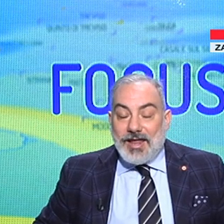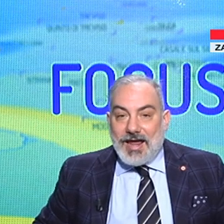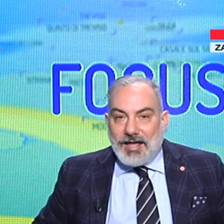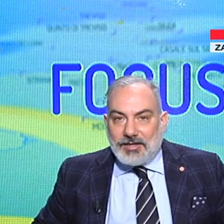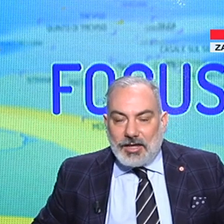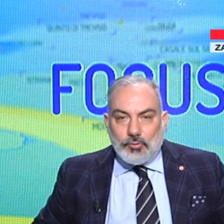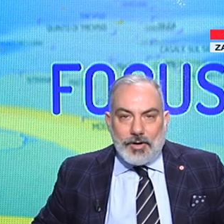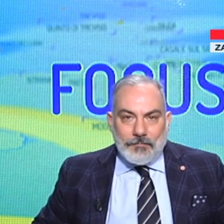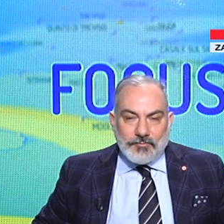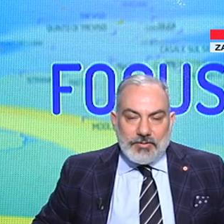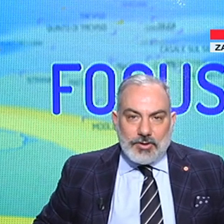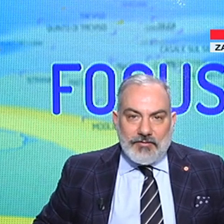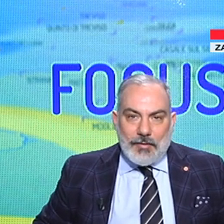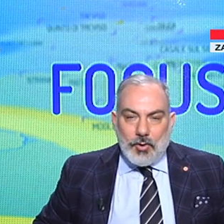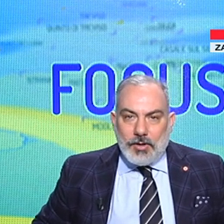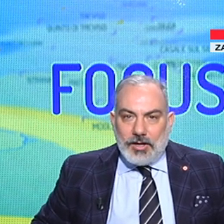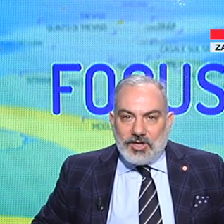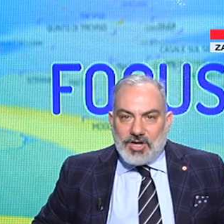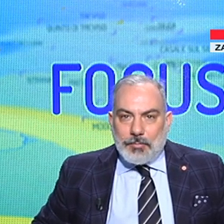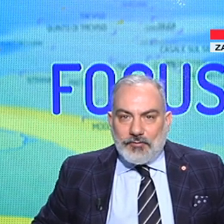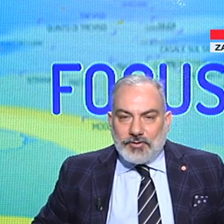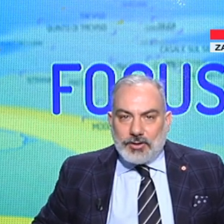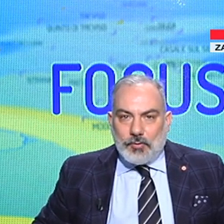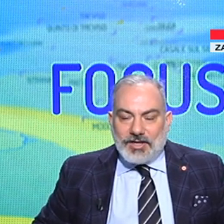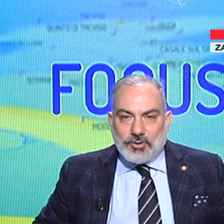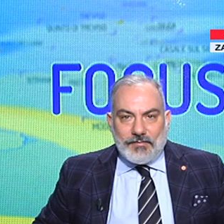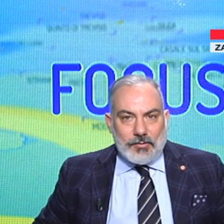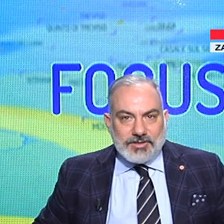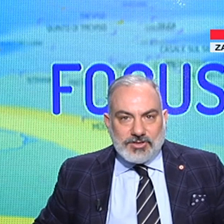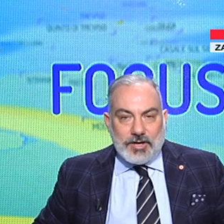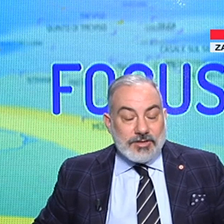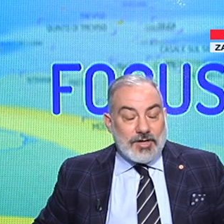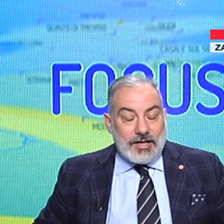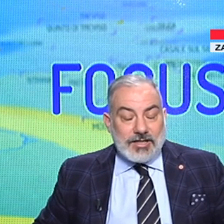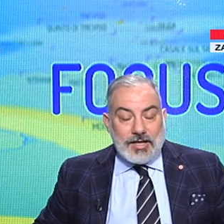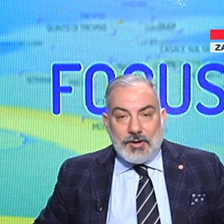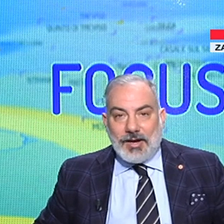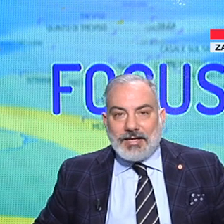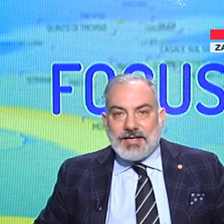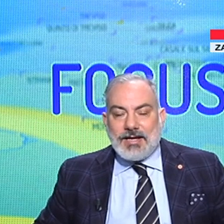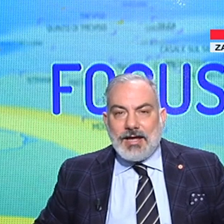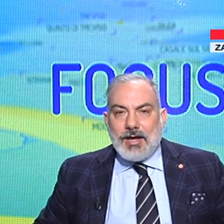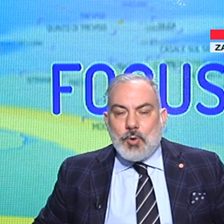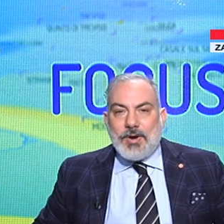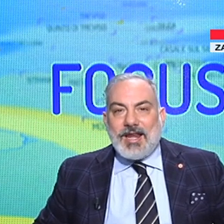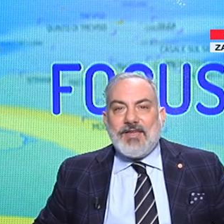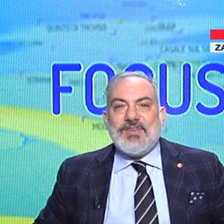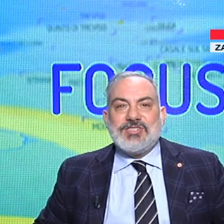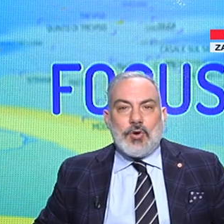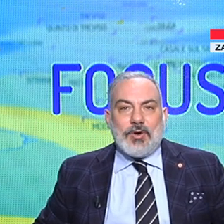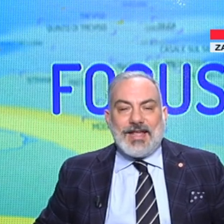potrebbero cambiare. E addirittura, questo l'avevamo già approfondito qualche giorno fa con l'assessore regionale alla sanità Manuela Lanzarin,